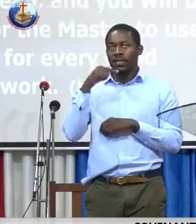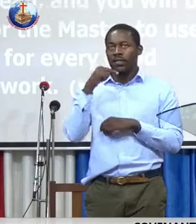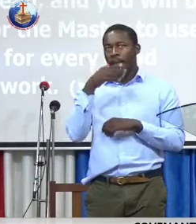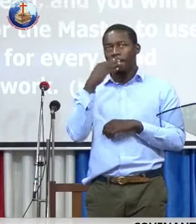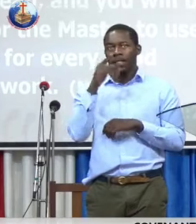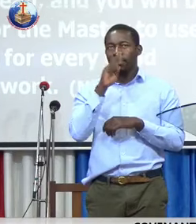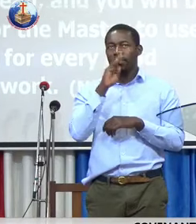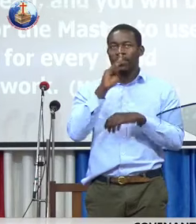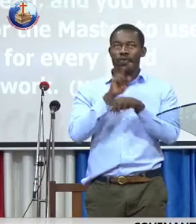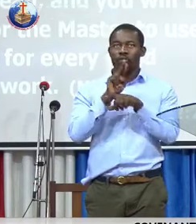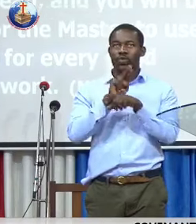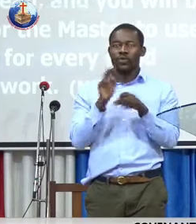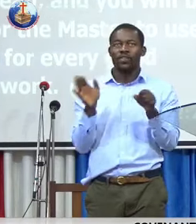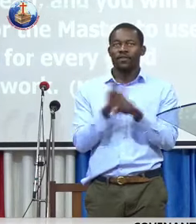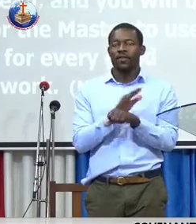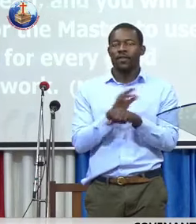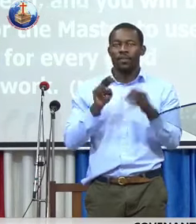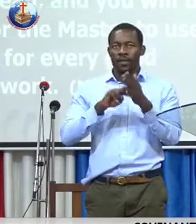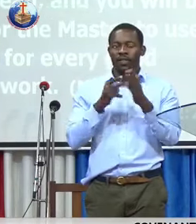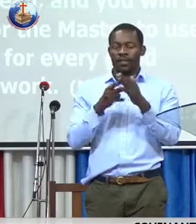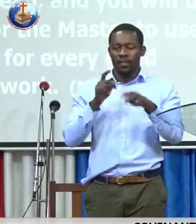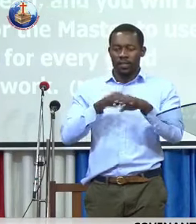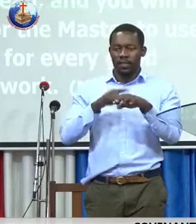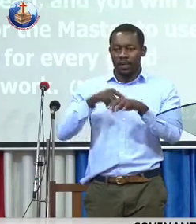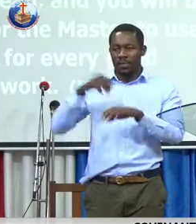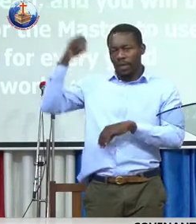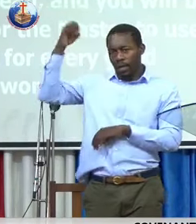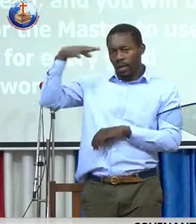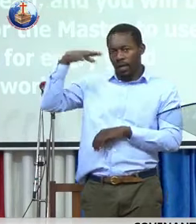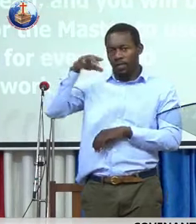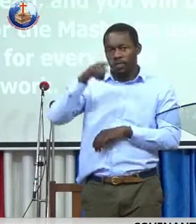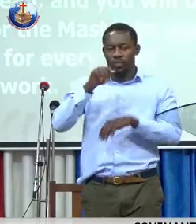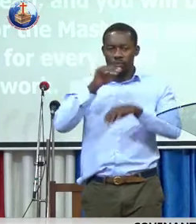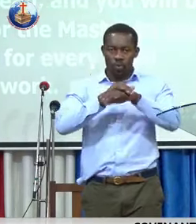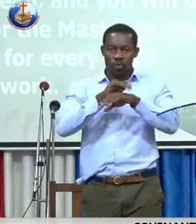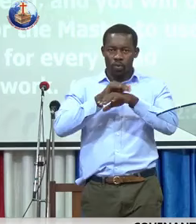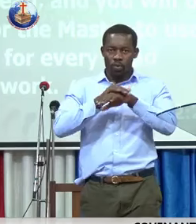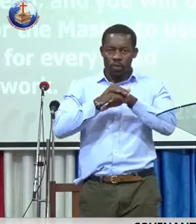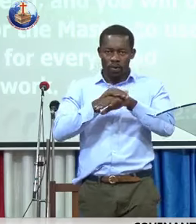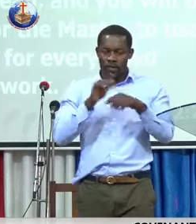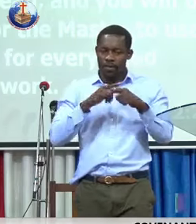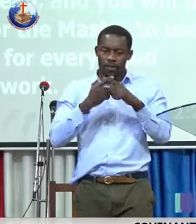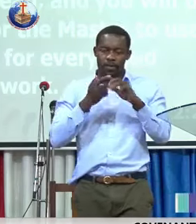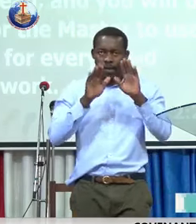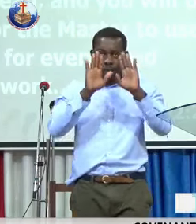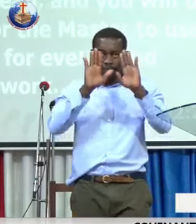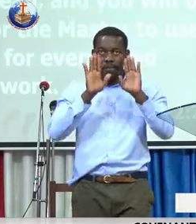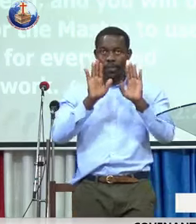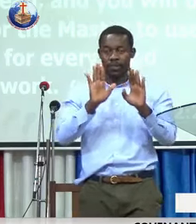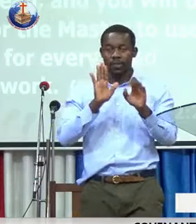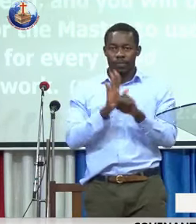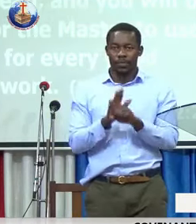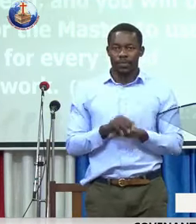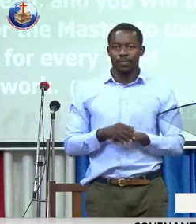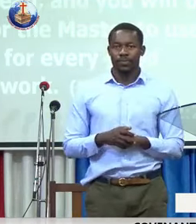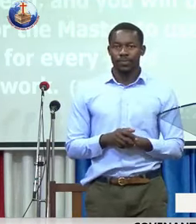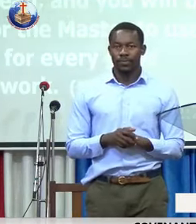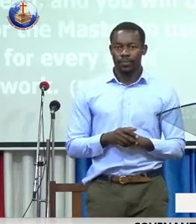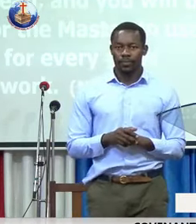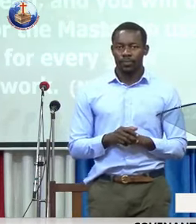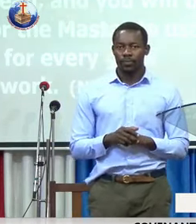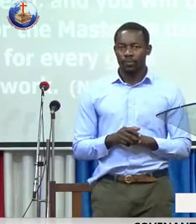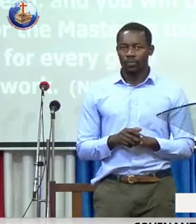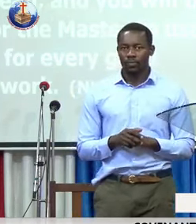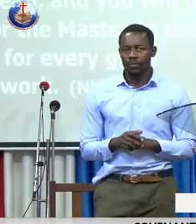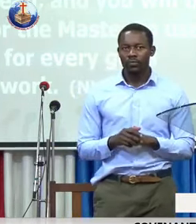our interactions. Kwa hivyo kuwa nuru katika kutangamana kwetu. Is of utmost importance. Ni muhimu mno. And